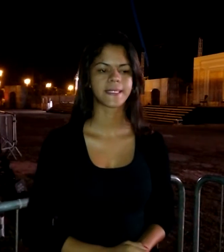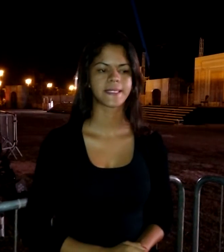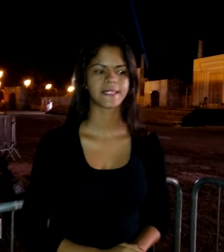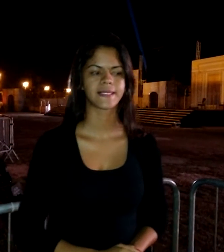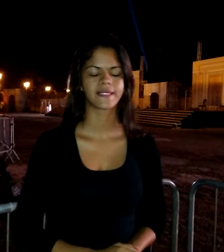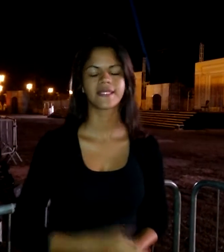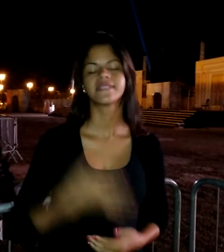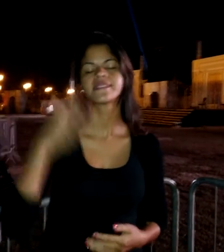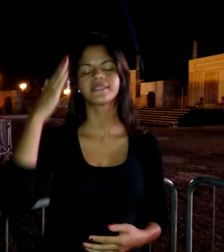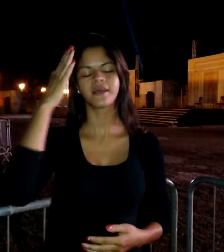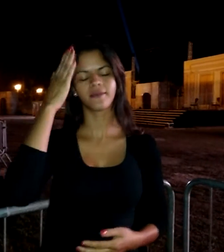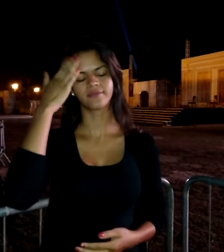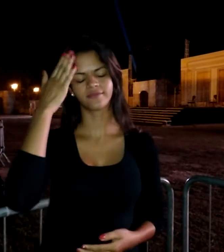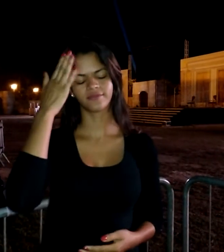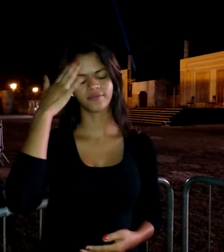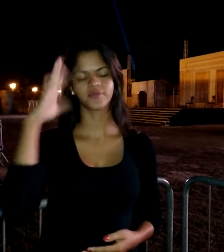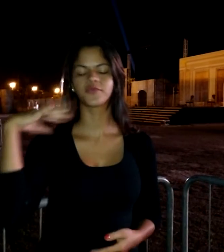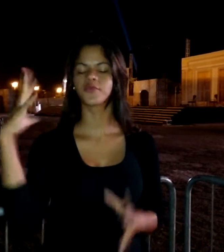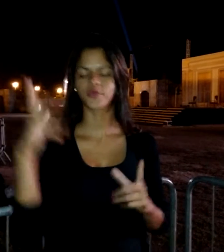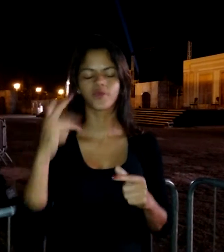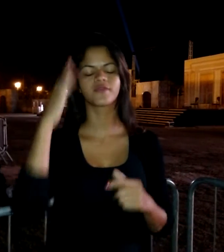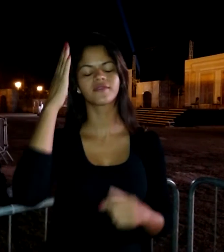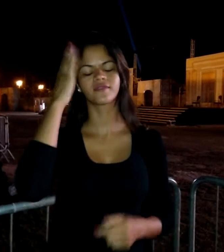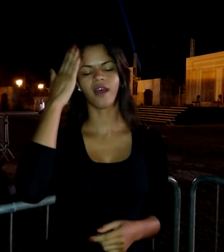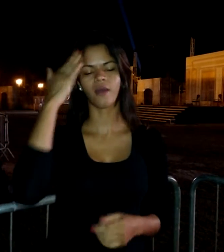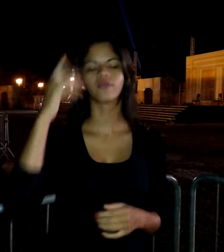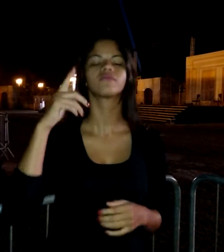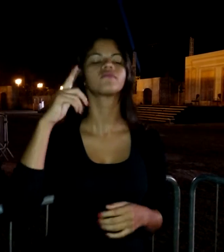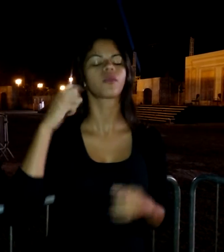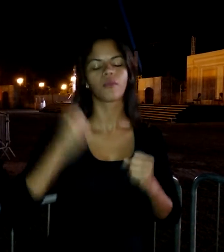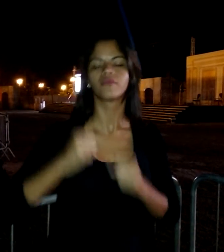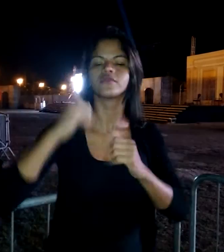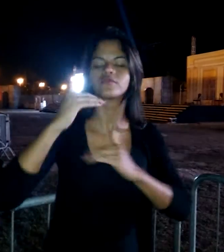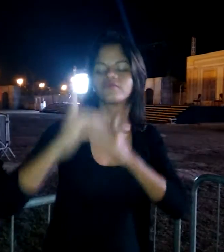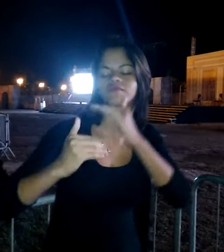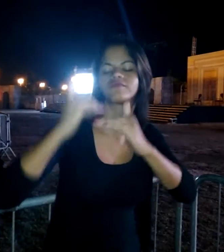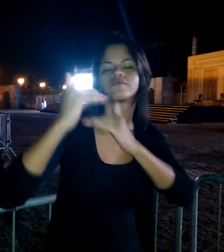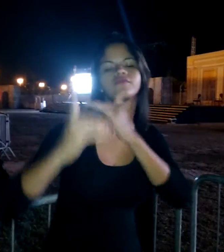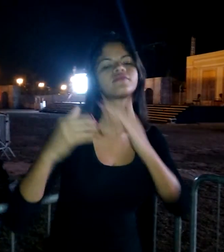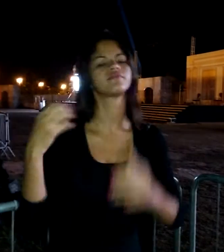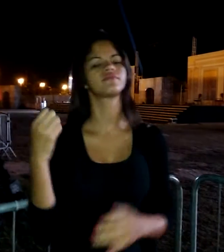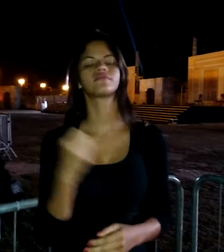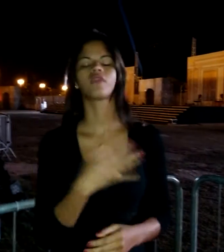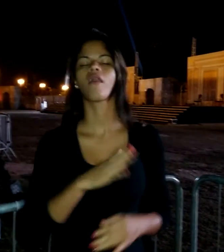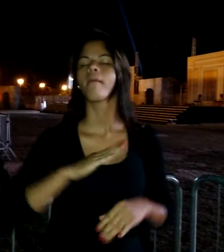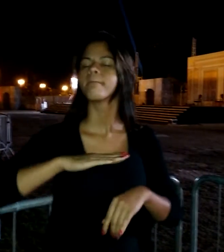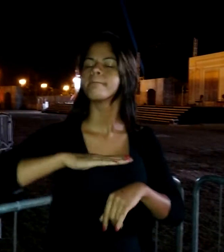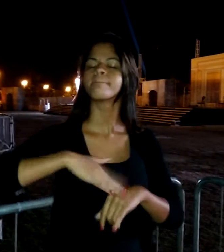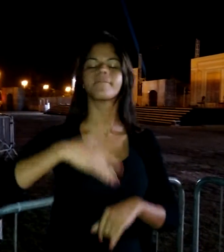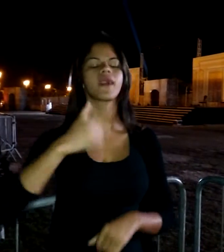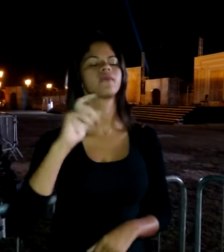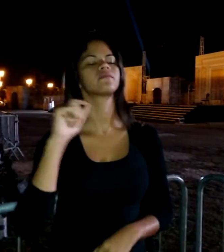Sabemos que aqui, podemos construir um novo. Mais do que isso, aqui,